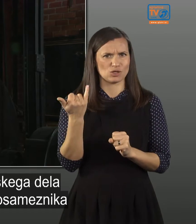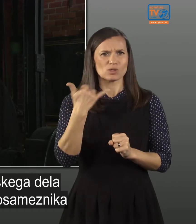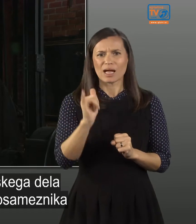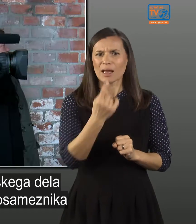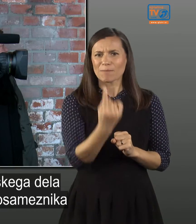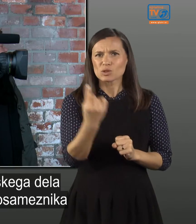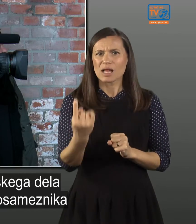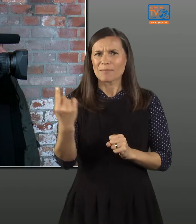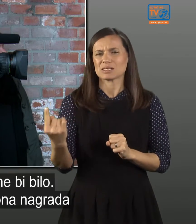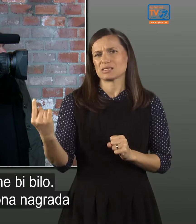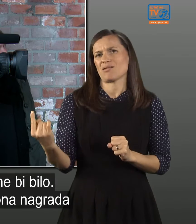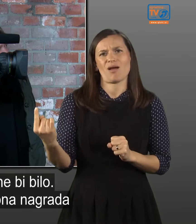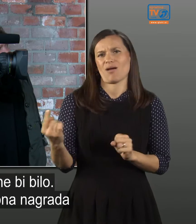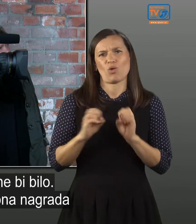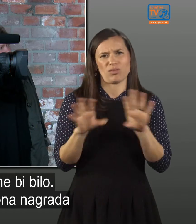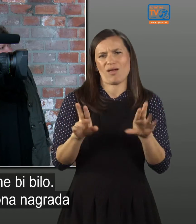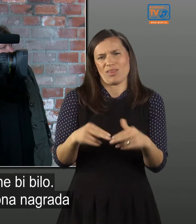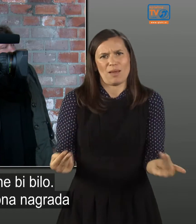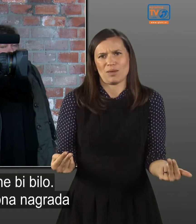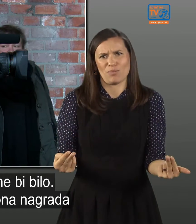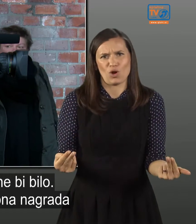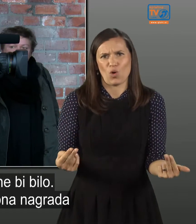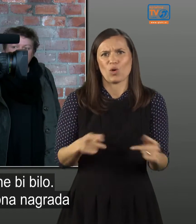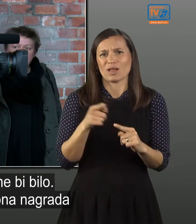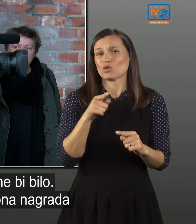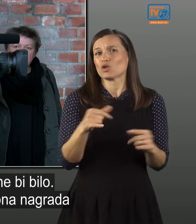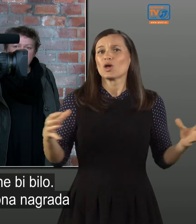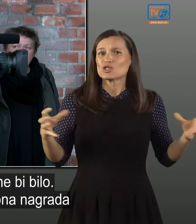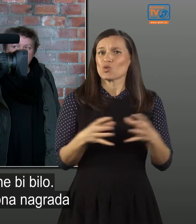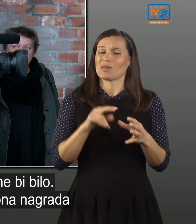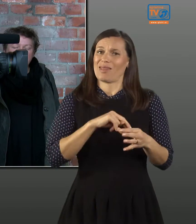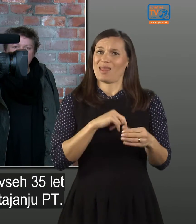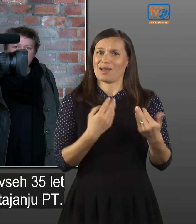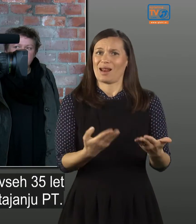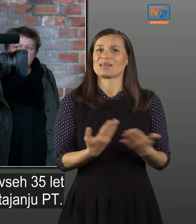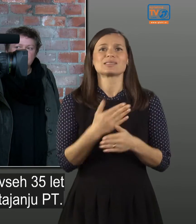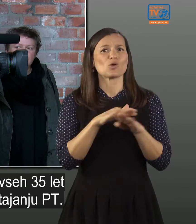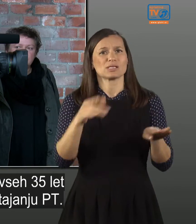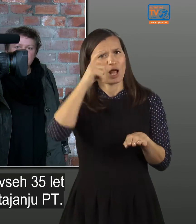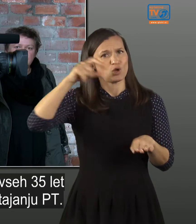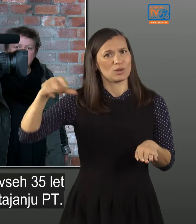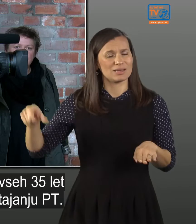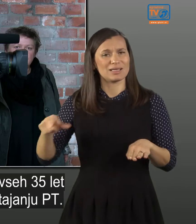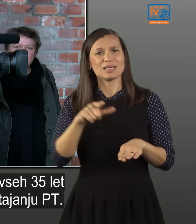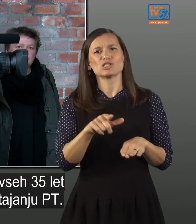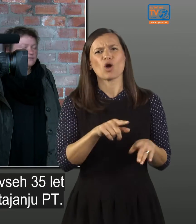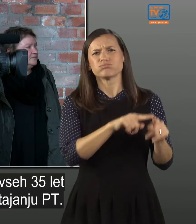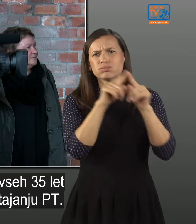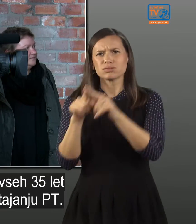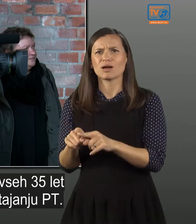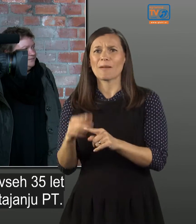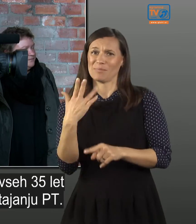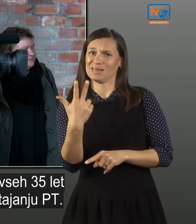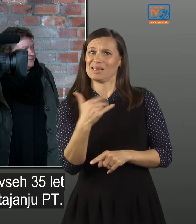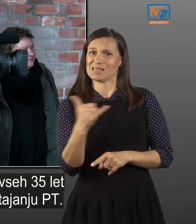brez vsakega posameznika nobene oddaje ne bi bilo, tako da je to skupna nagrada za vse ljudi, ki so vseh